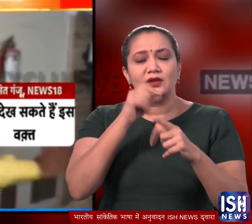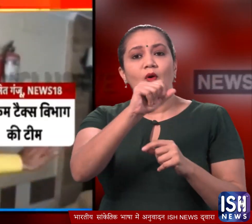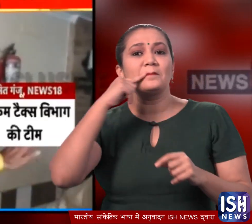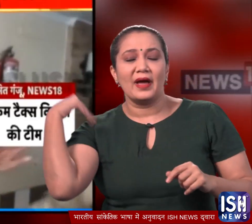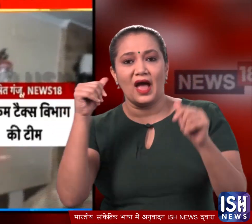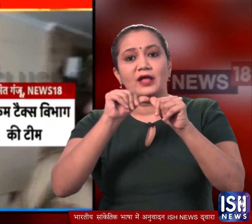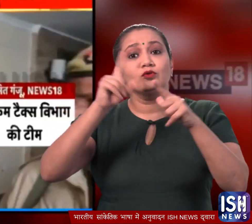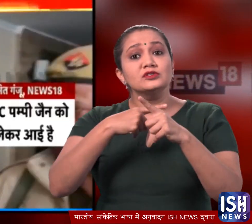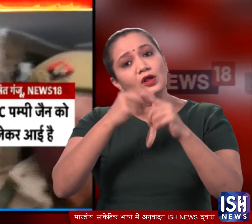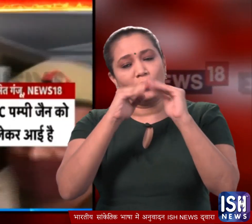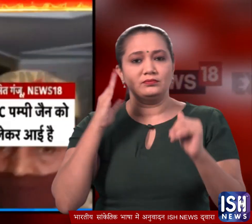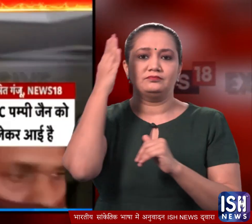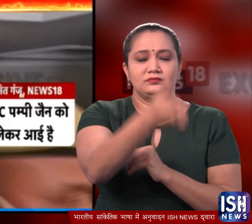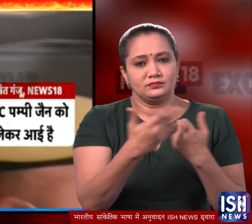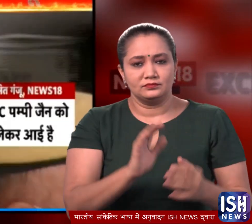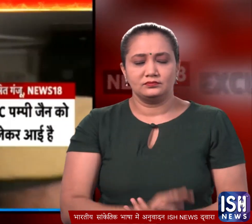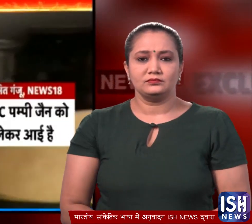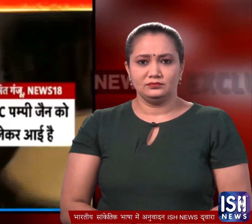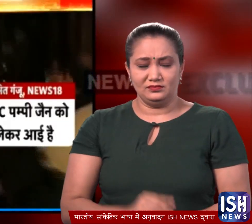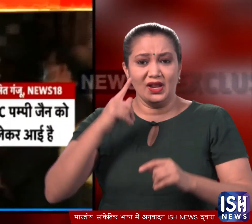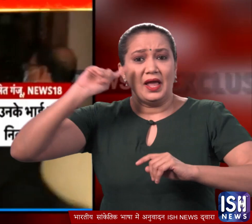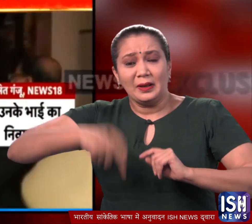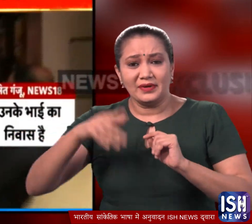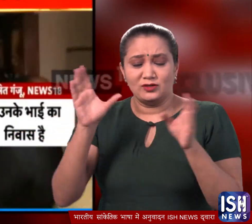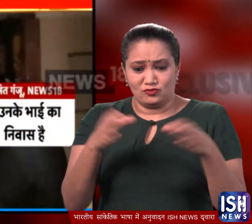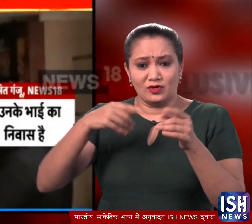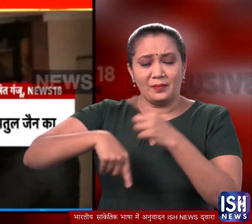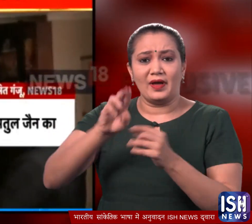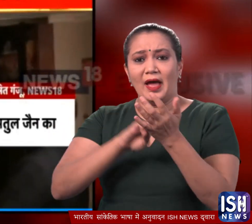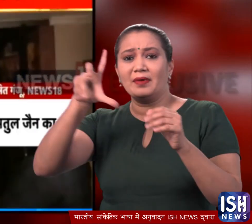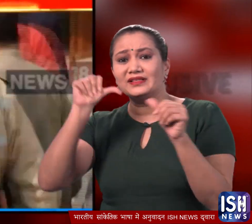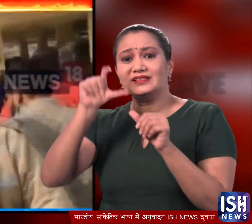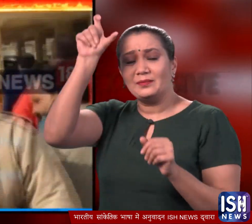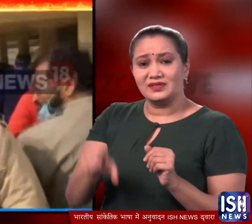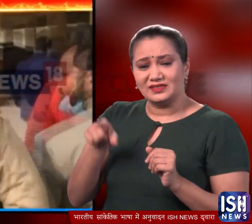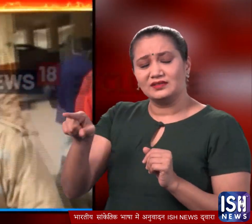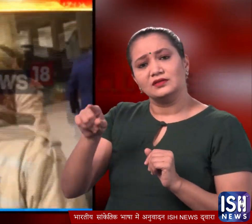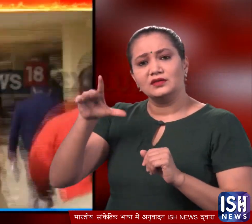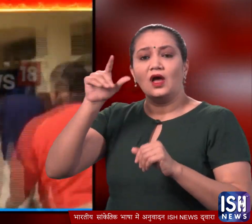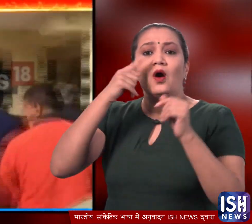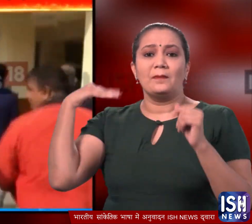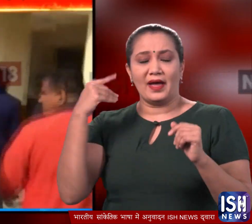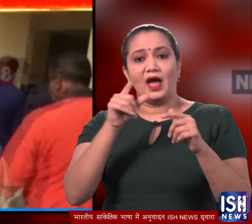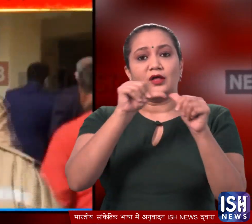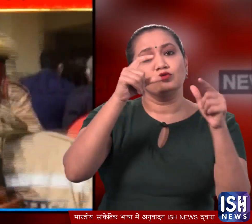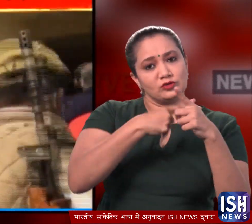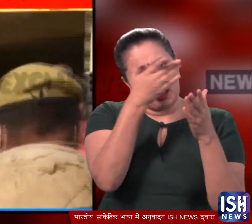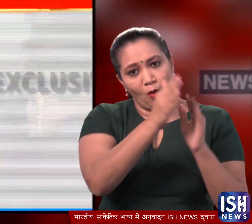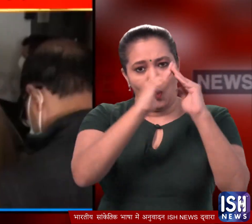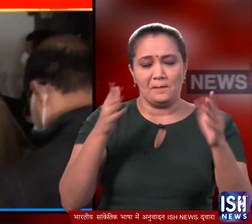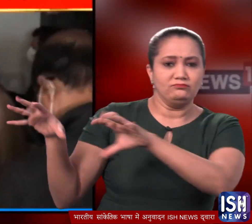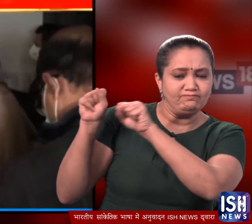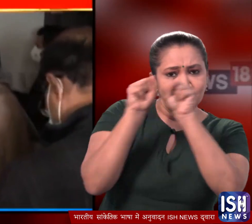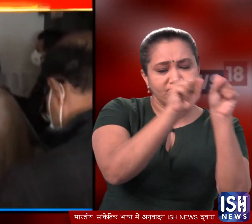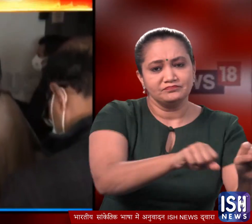सकते हैं इस वक्त इनकम टैक्स की टीम एमएलसी श्री पंपी जैन साहब को लेकर यहां आई है। उनके भाई के आवास से अतुल जैन जी का बाहर यूपी पुलिस के जवानों की भारी तैनाती की